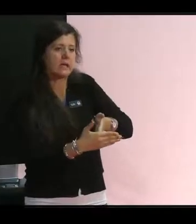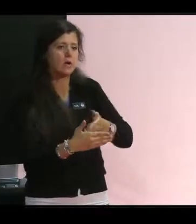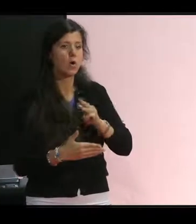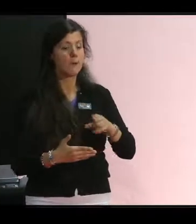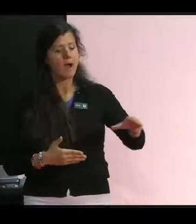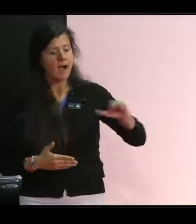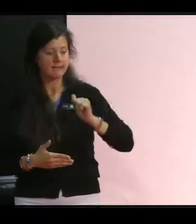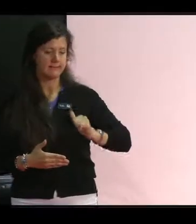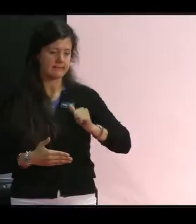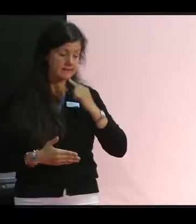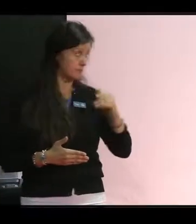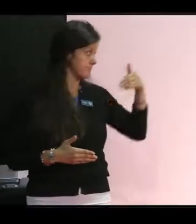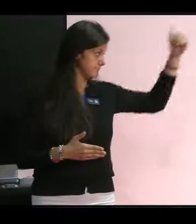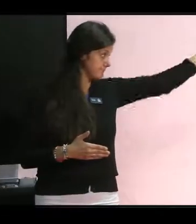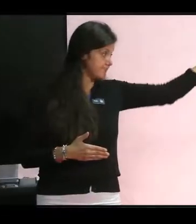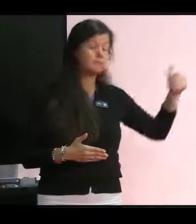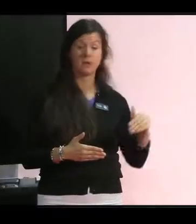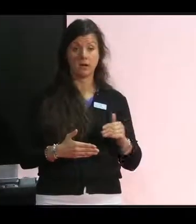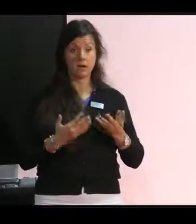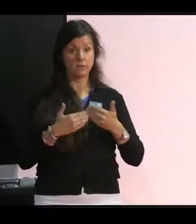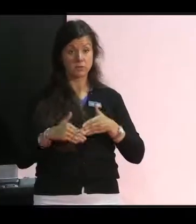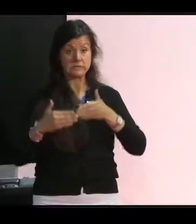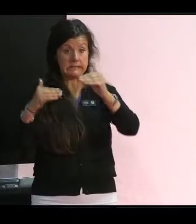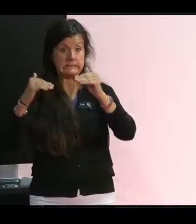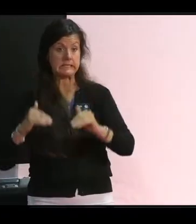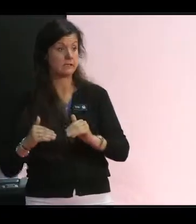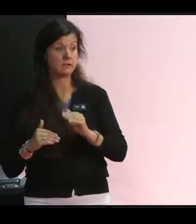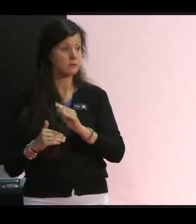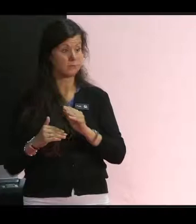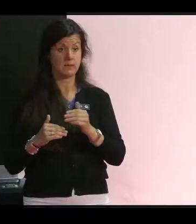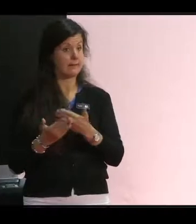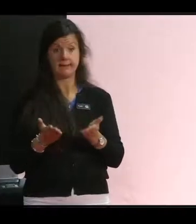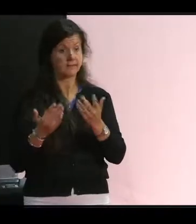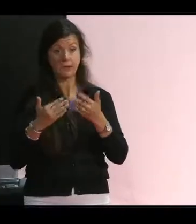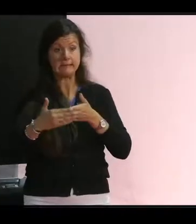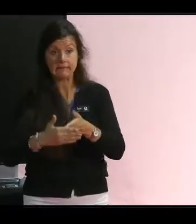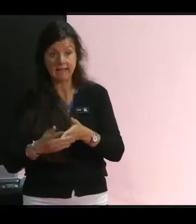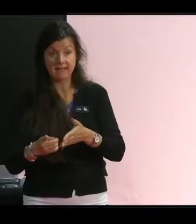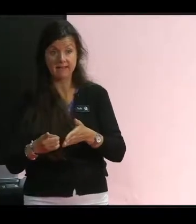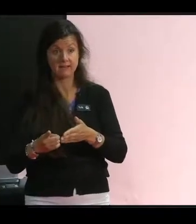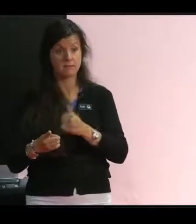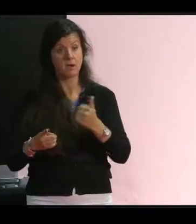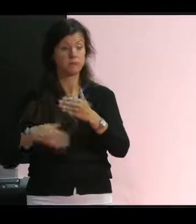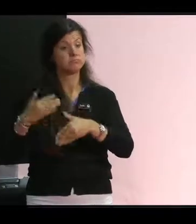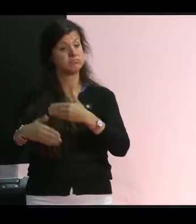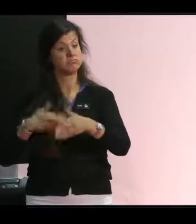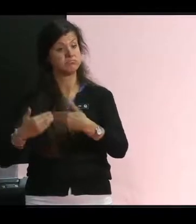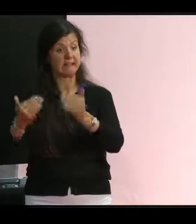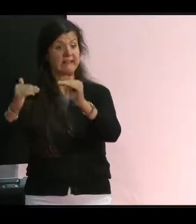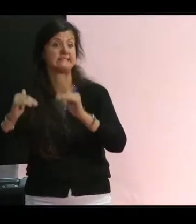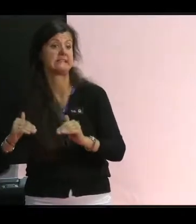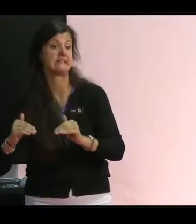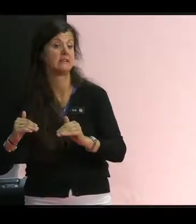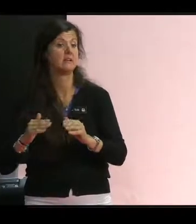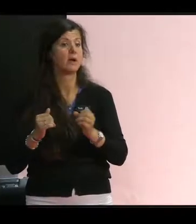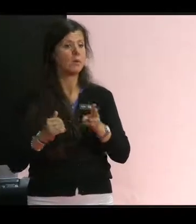tillgängligt så är inte funktionsnedsättningens hinder liksom, utan det är, eller inte alltid i alla fall. Det är klart att min